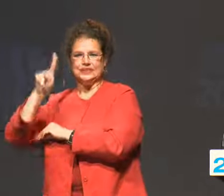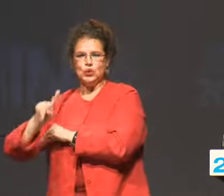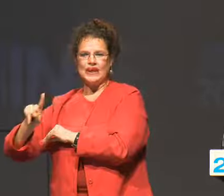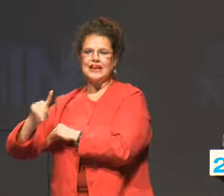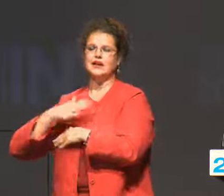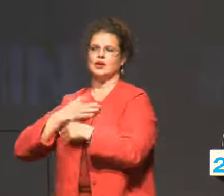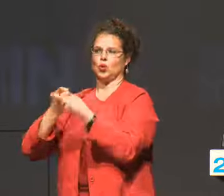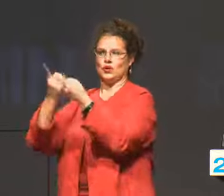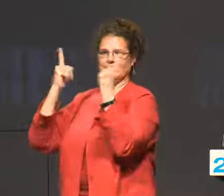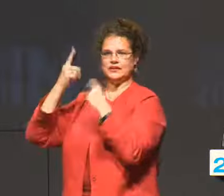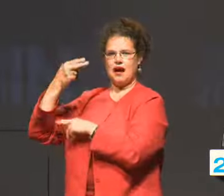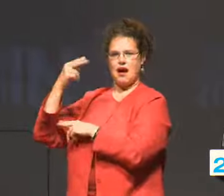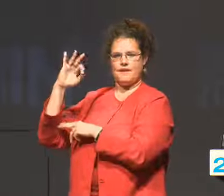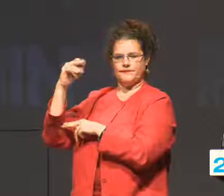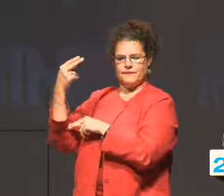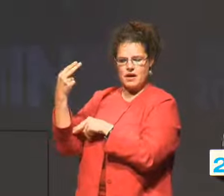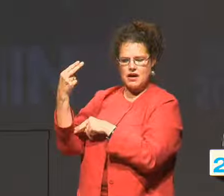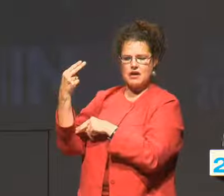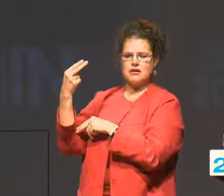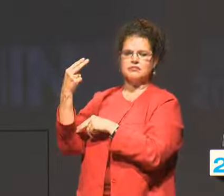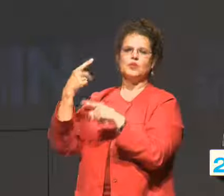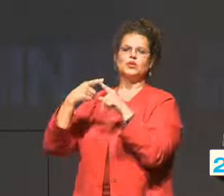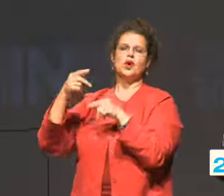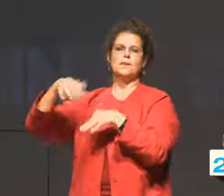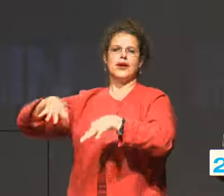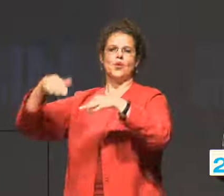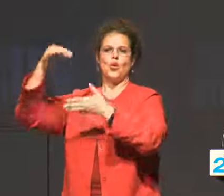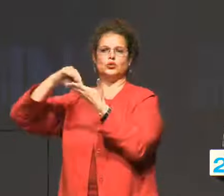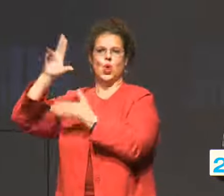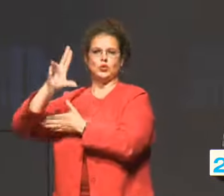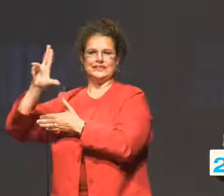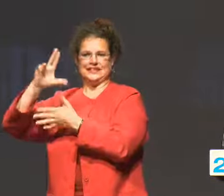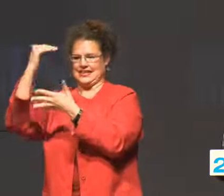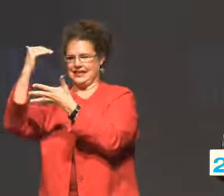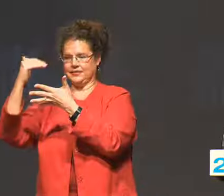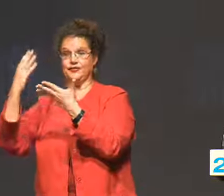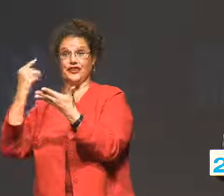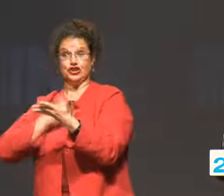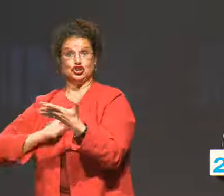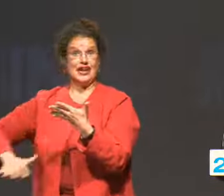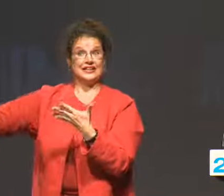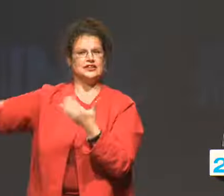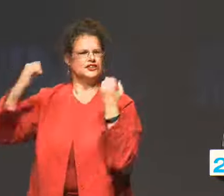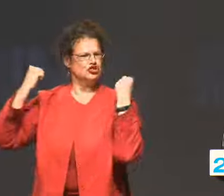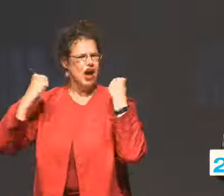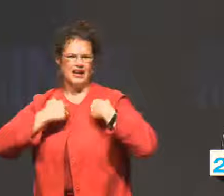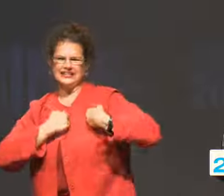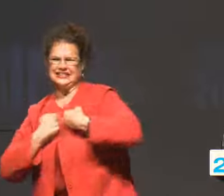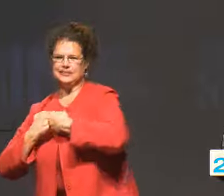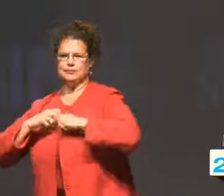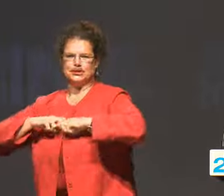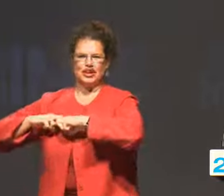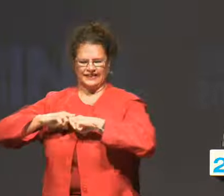verschiedene Studien, Universität Freiburg, aber auch Zürich, dann die HFH in Zürich hat Studien gemacht, dann die Hochschule in